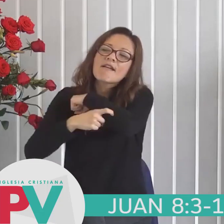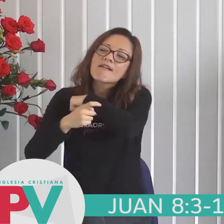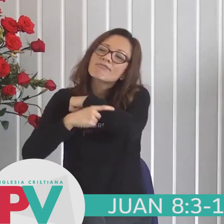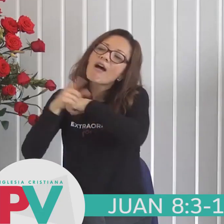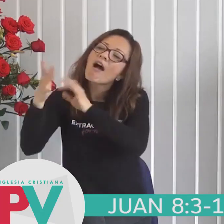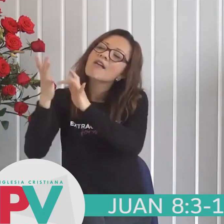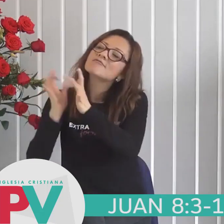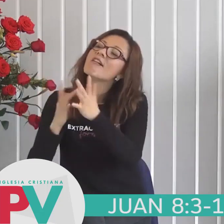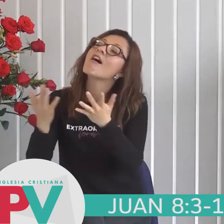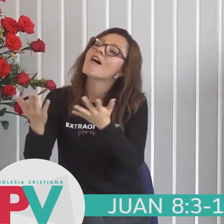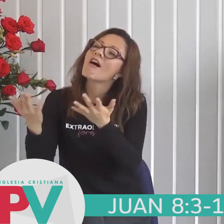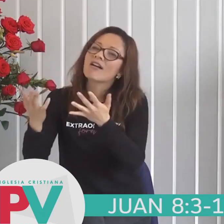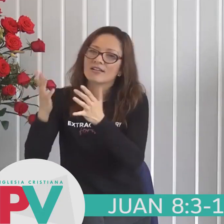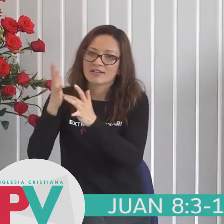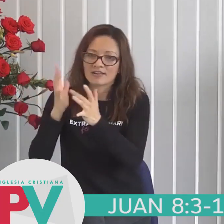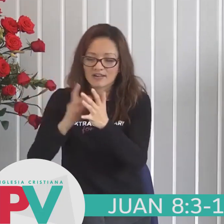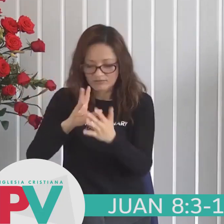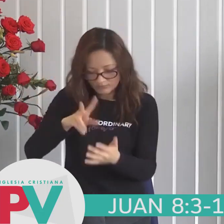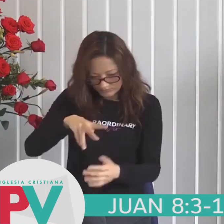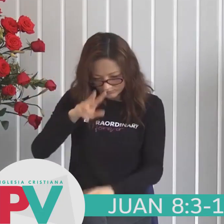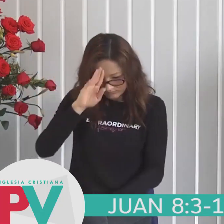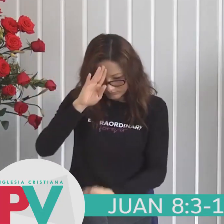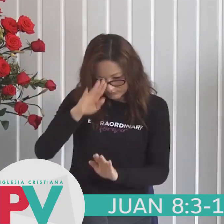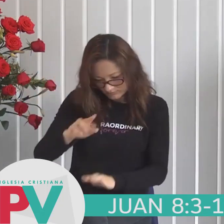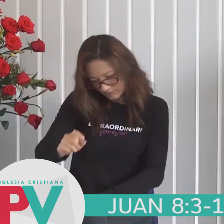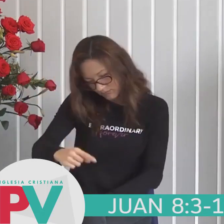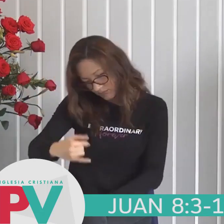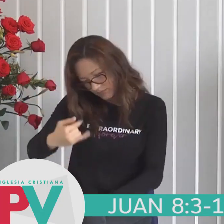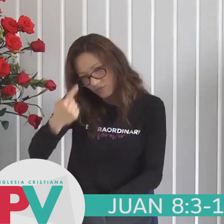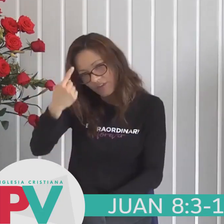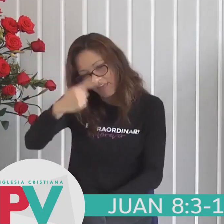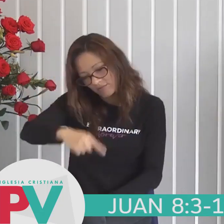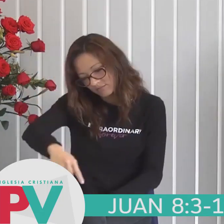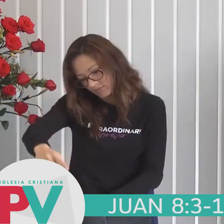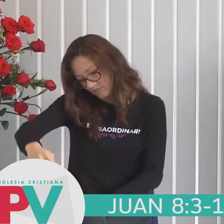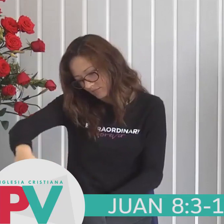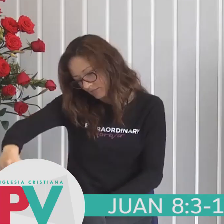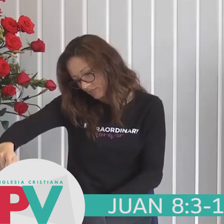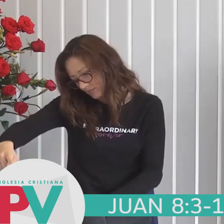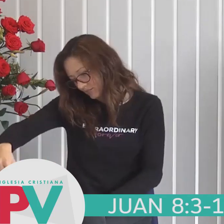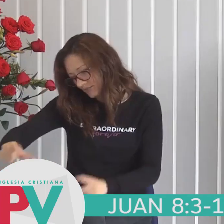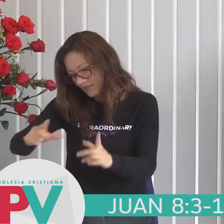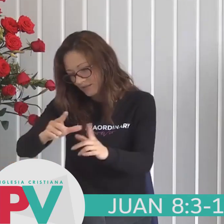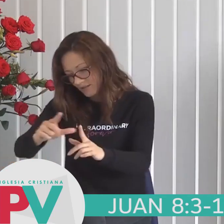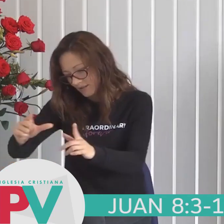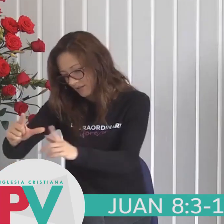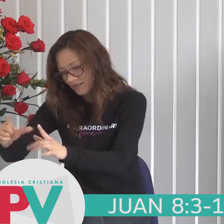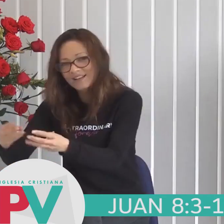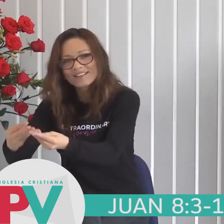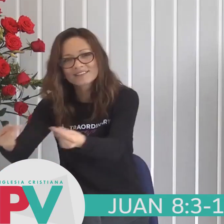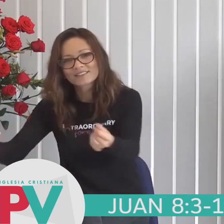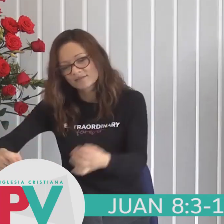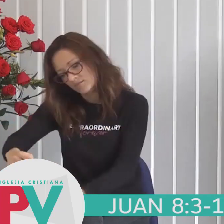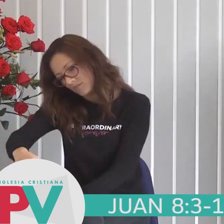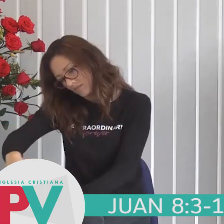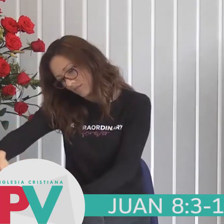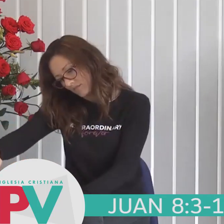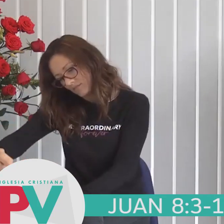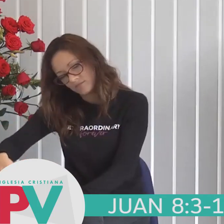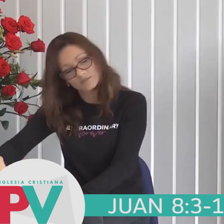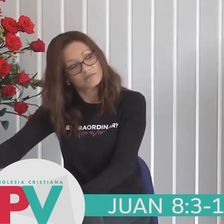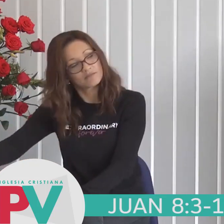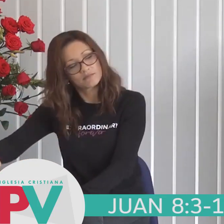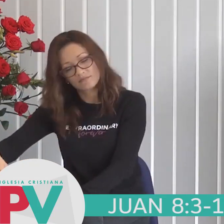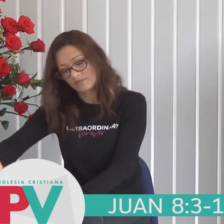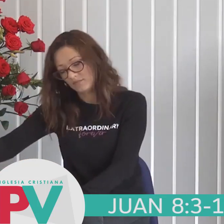poder acusarle. Jesús, inclinado hacia el suelo, escribía en tierra con el dedo. Es que es una maravilla, entienda que el plan de Dios es una maravilla. Porque entonces, ¿de qué